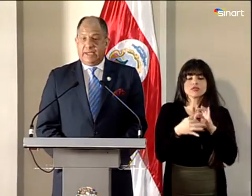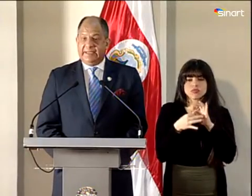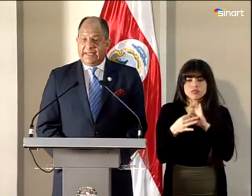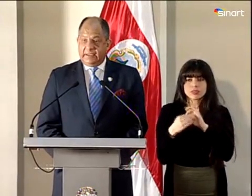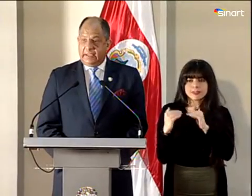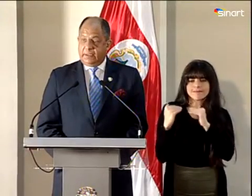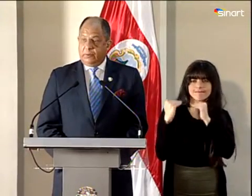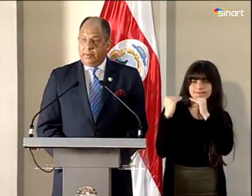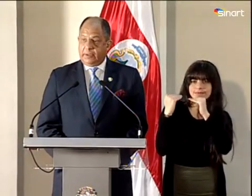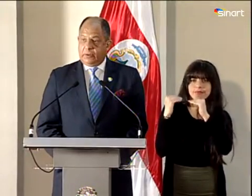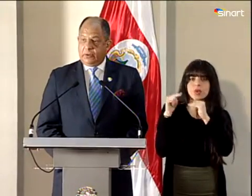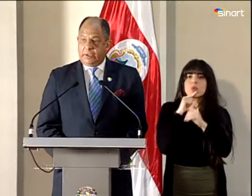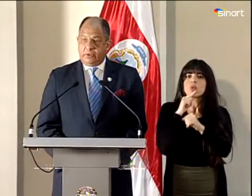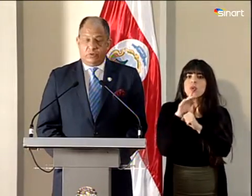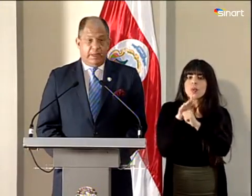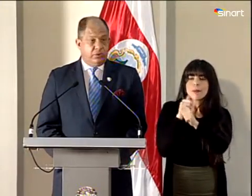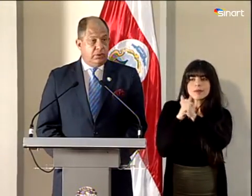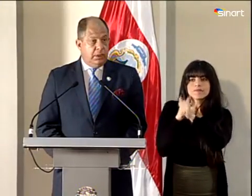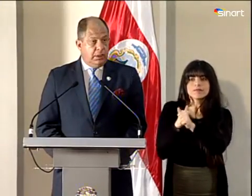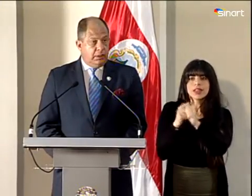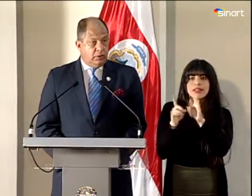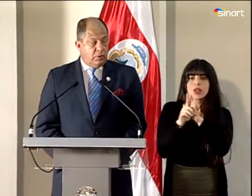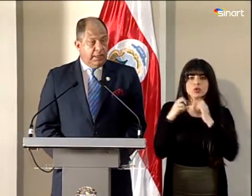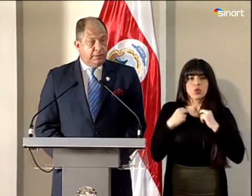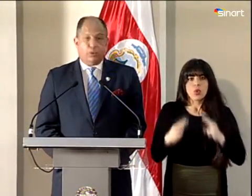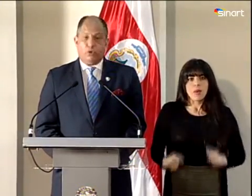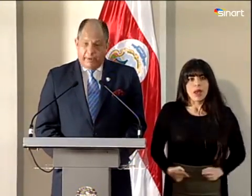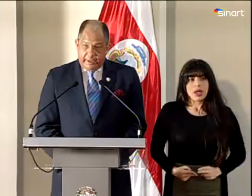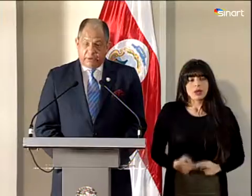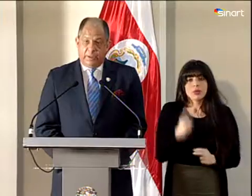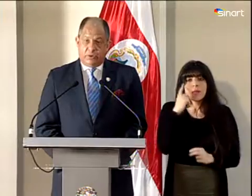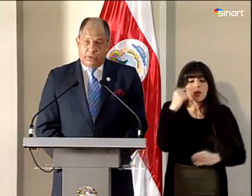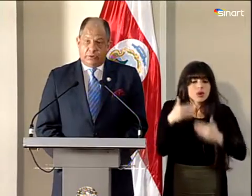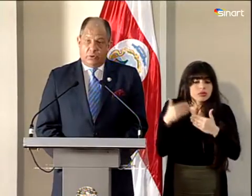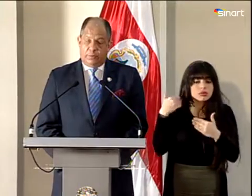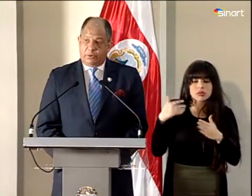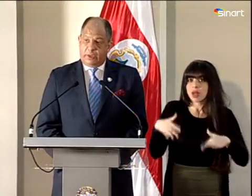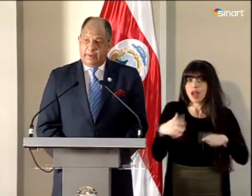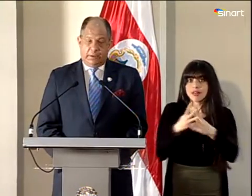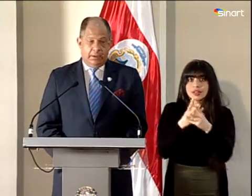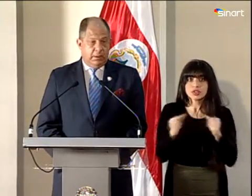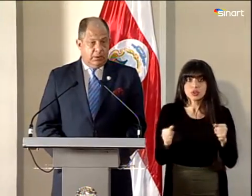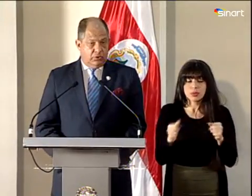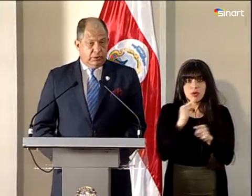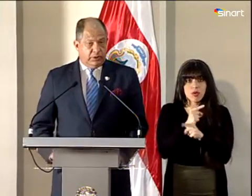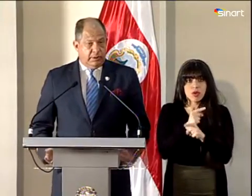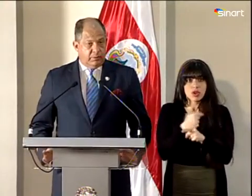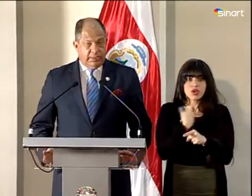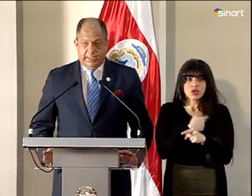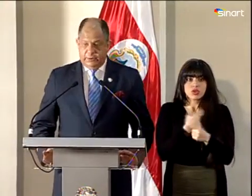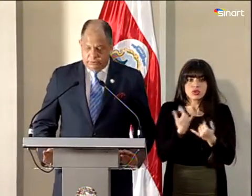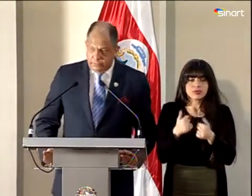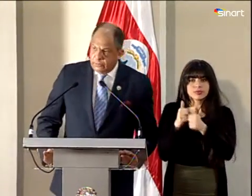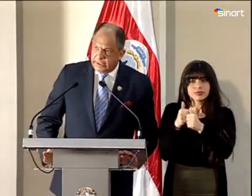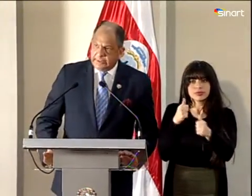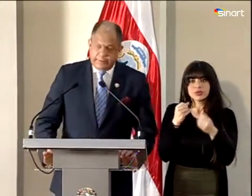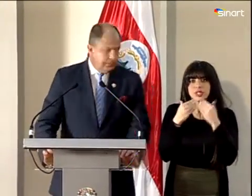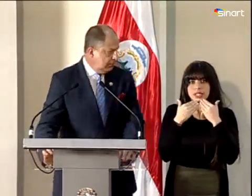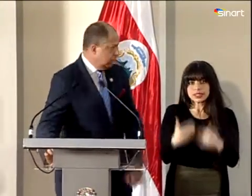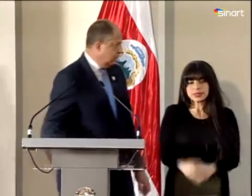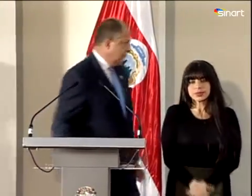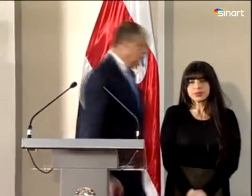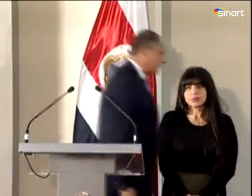altos estándares de cumplimiento de los derechos humanos, de los cuales, por no haber resuelto esto oportunamente, nos encontrábamos alejados. Muchas